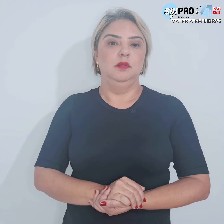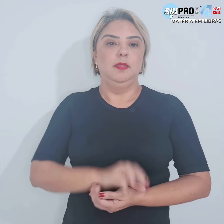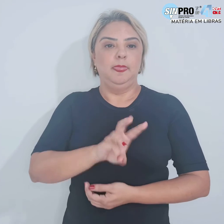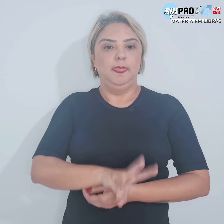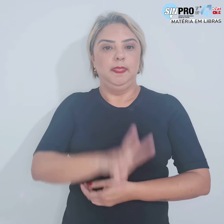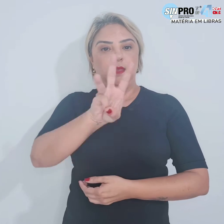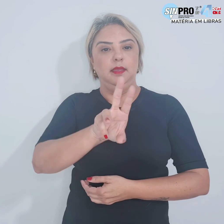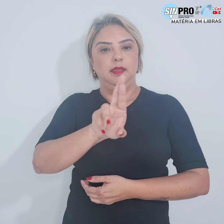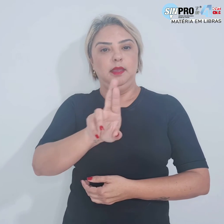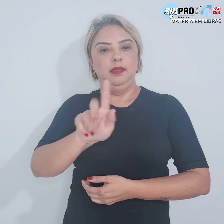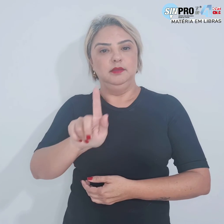do